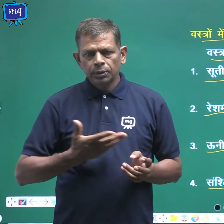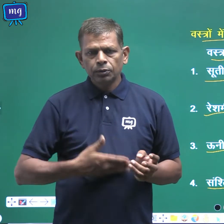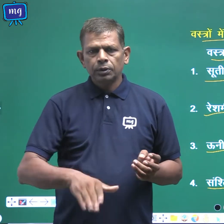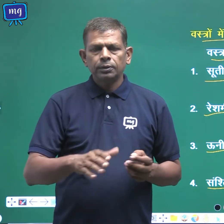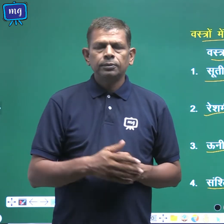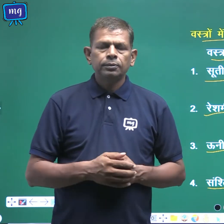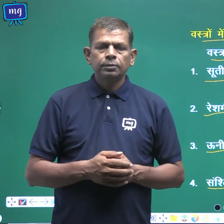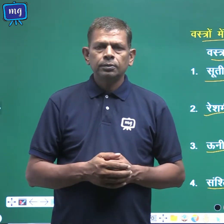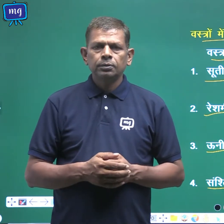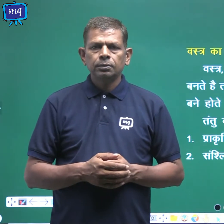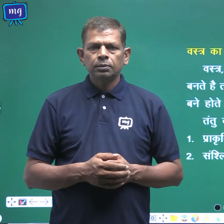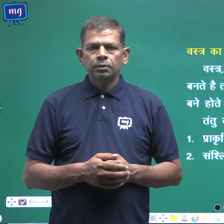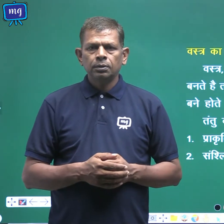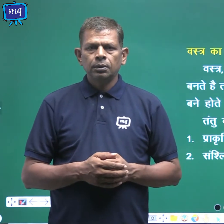है